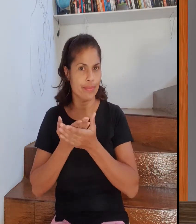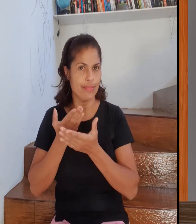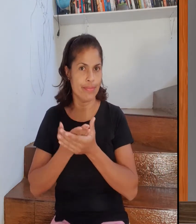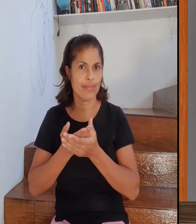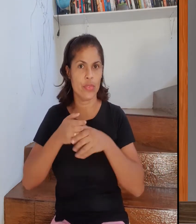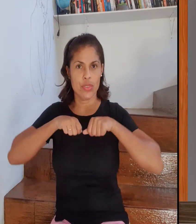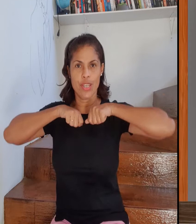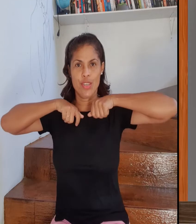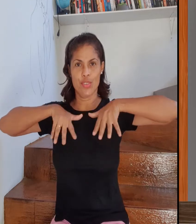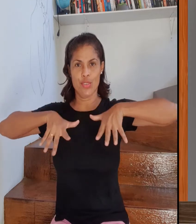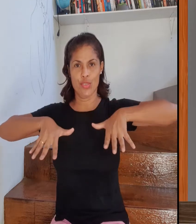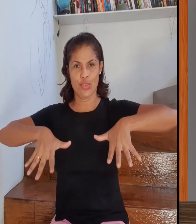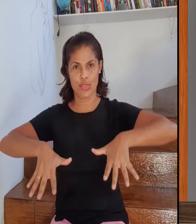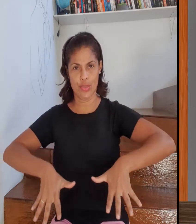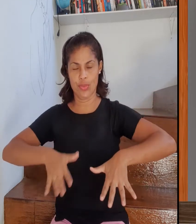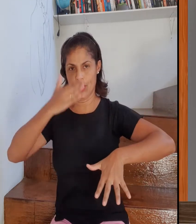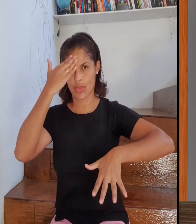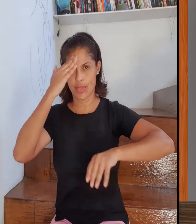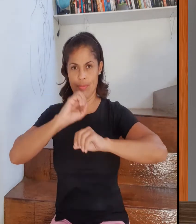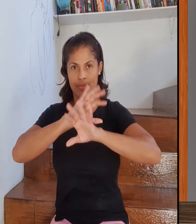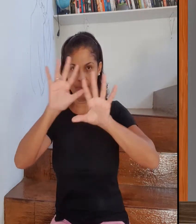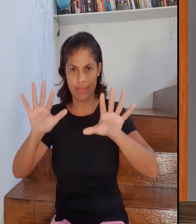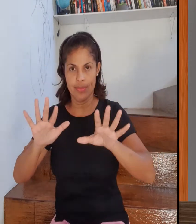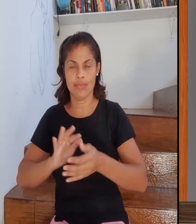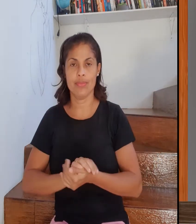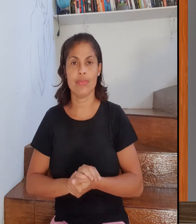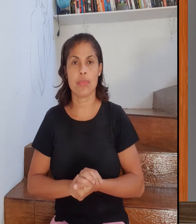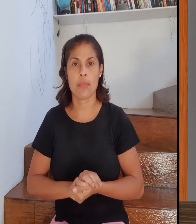então a distribuição de fármacos para entendermos melhor isso.